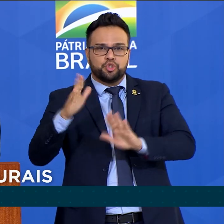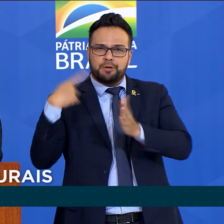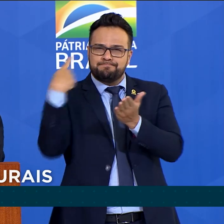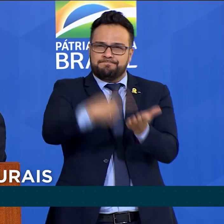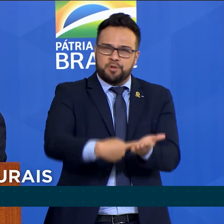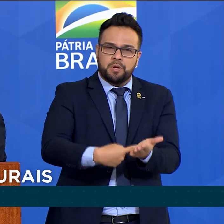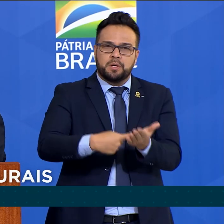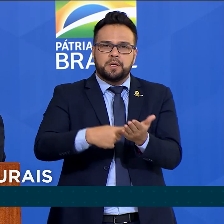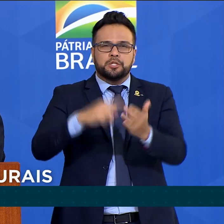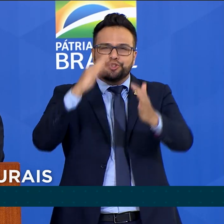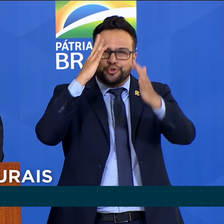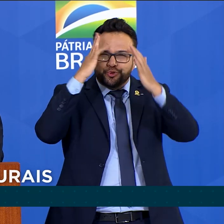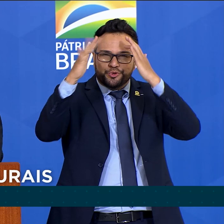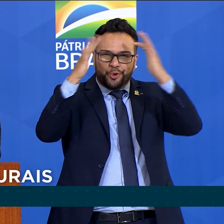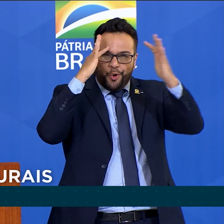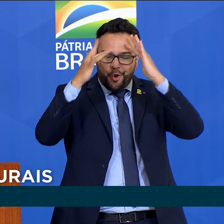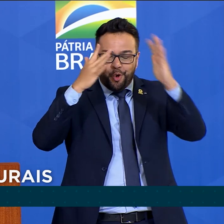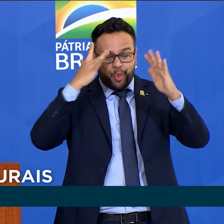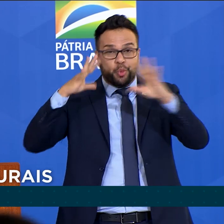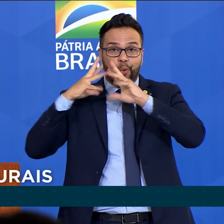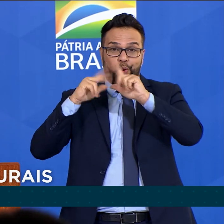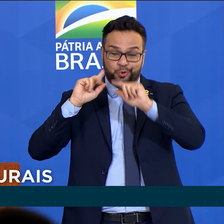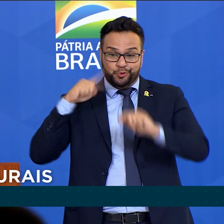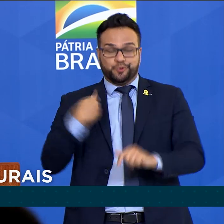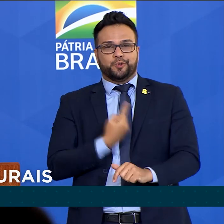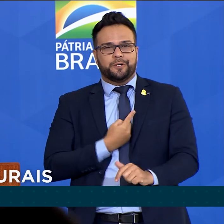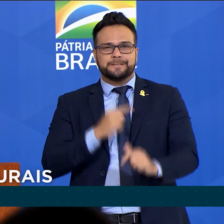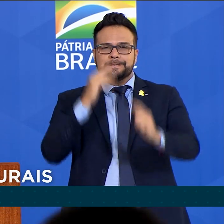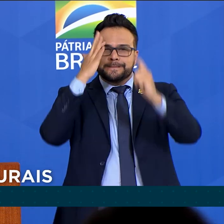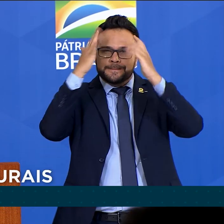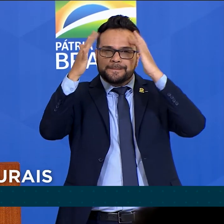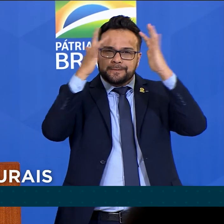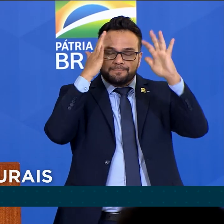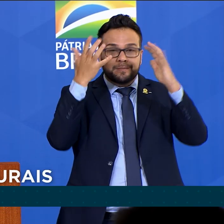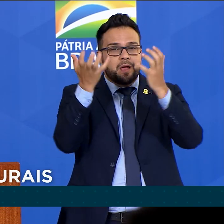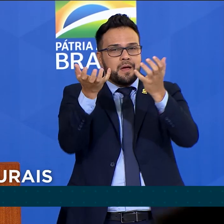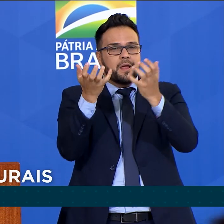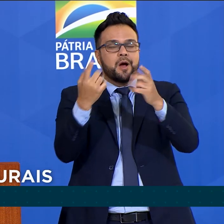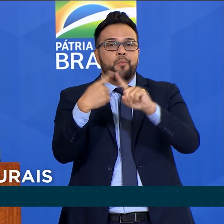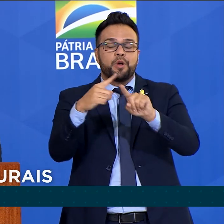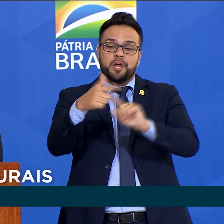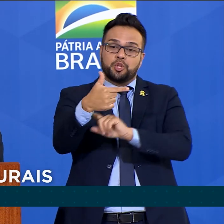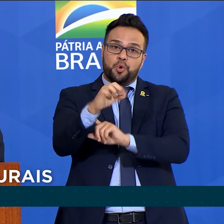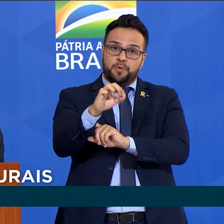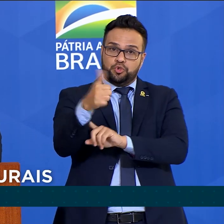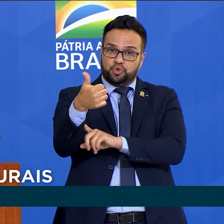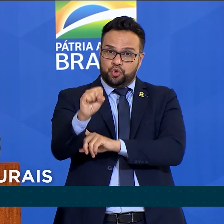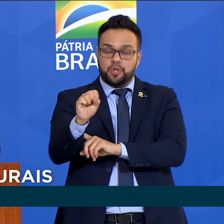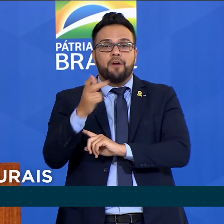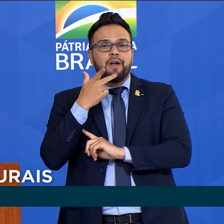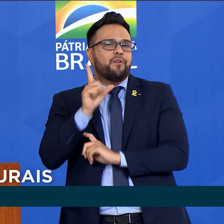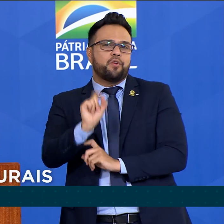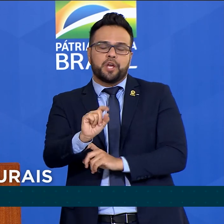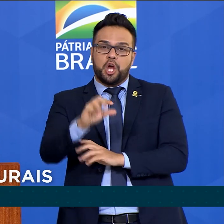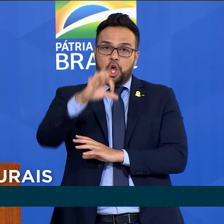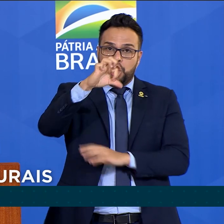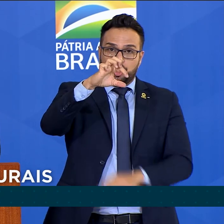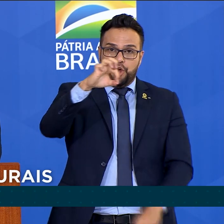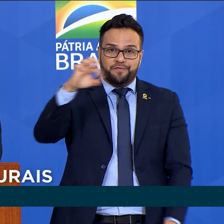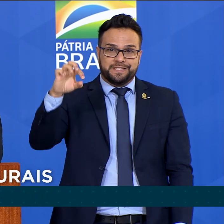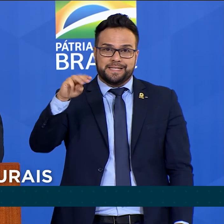Ramos. Porque lá em 2018, a gente dizia que as 900